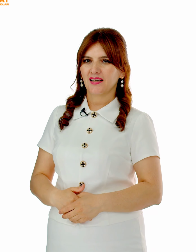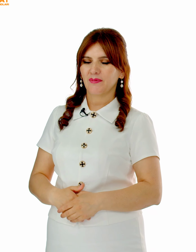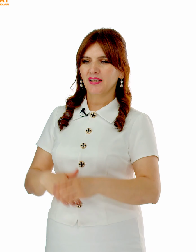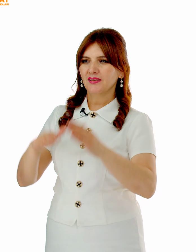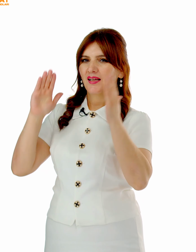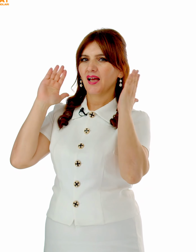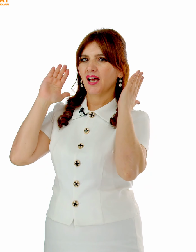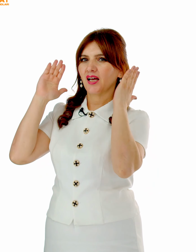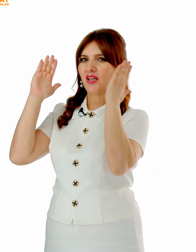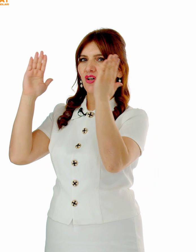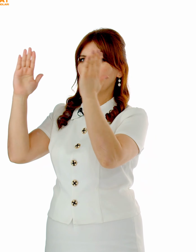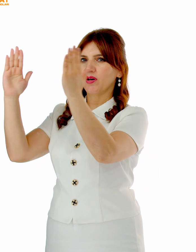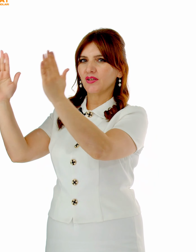Qaytaraman, xiyobon.